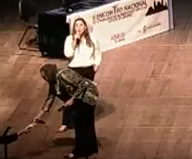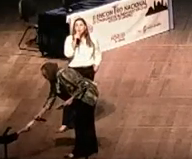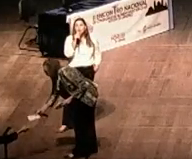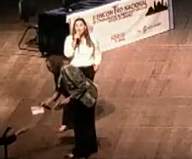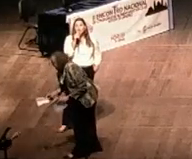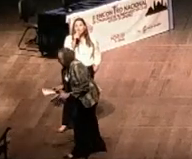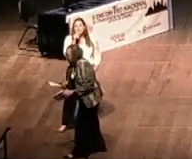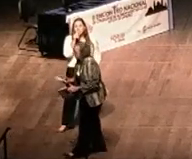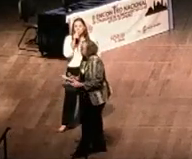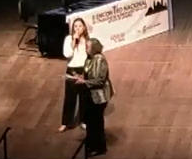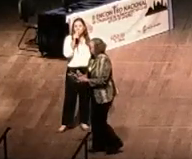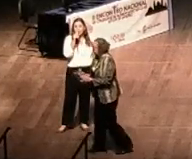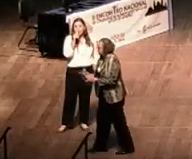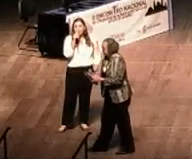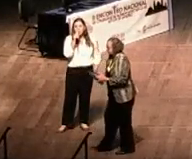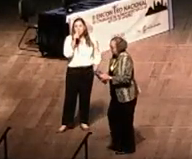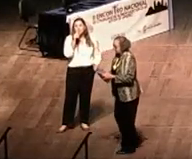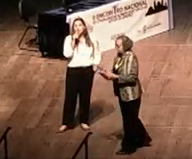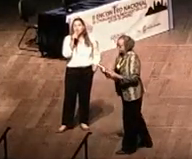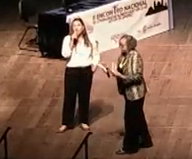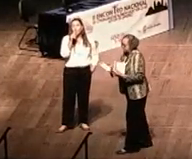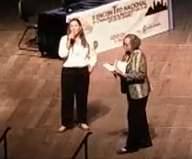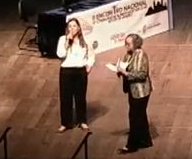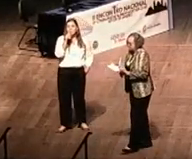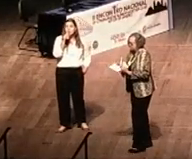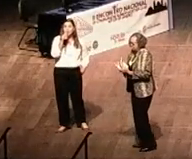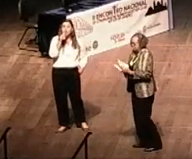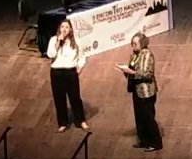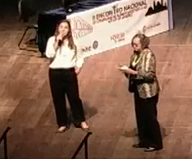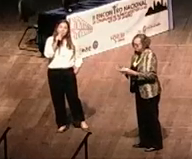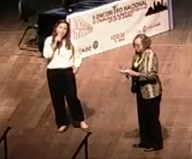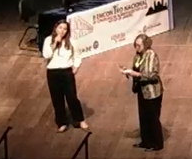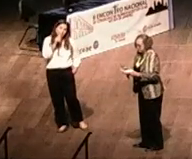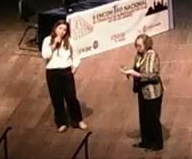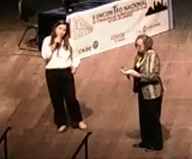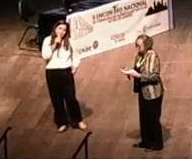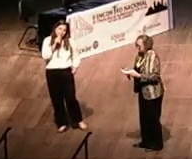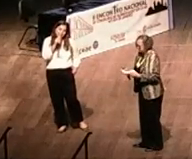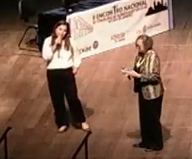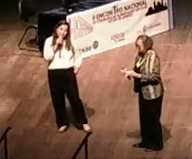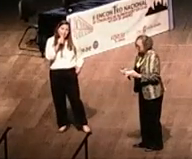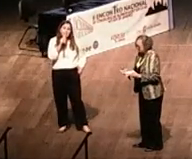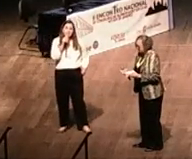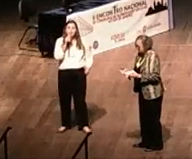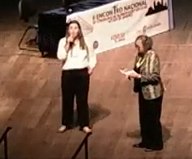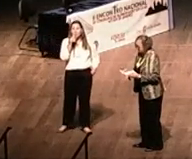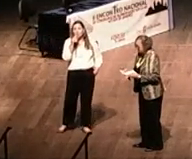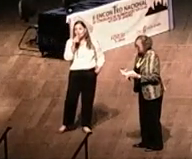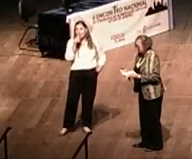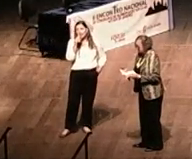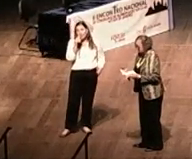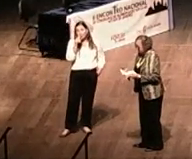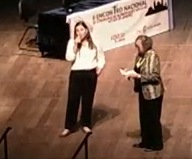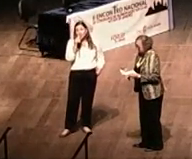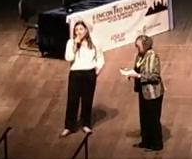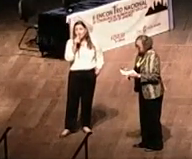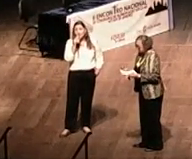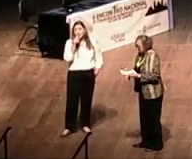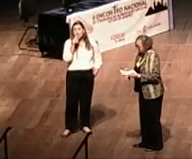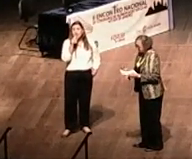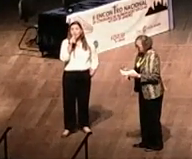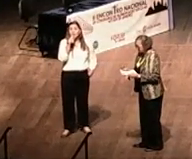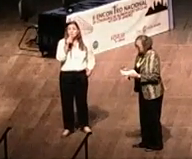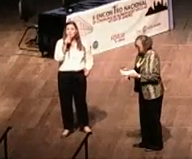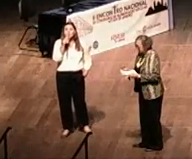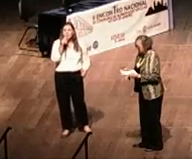30% da recomendação né se a gente der uma refeição a gente tem que atender 20%. se for integral a gente tem